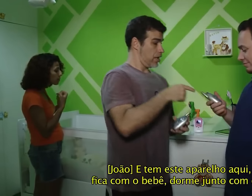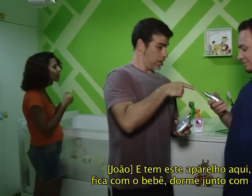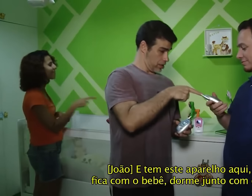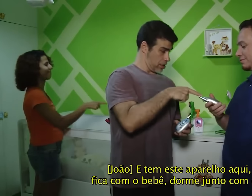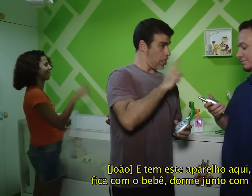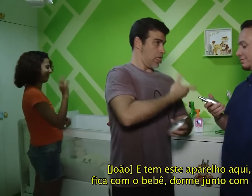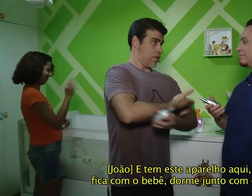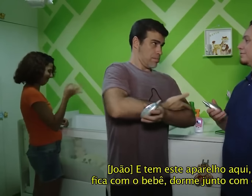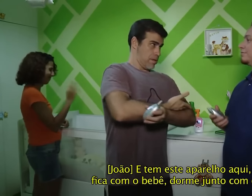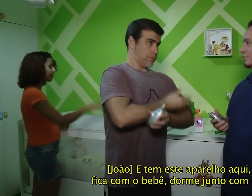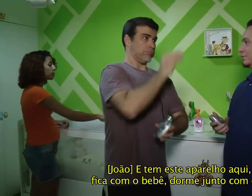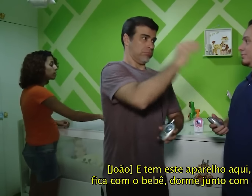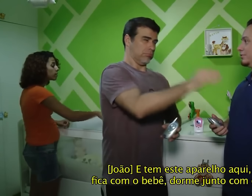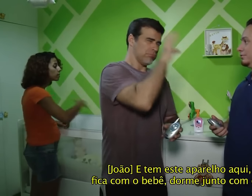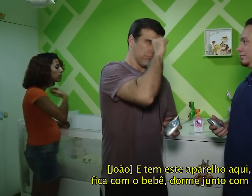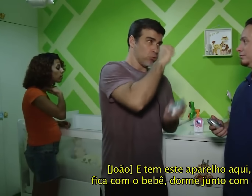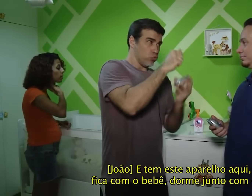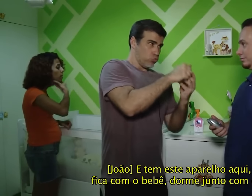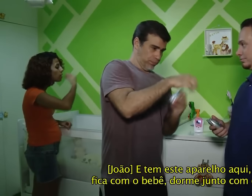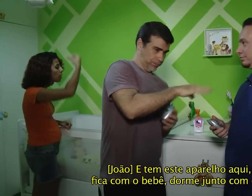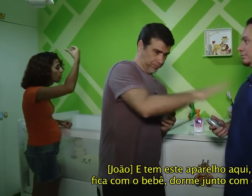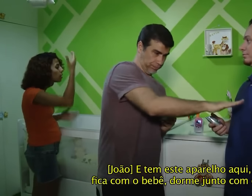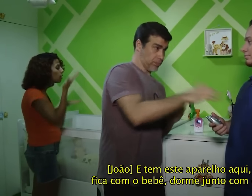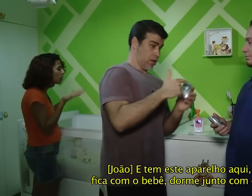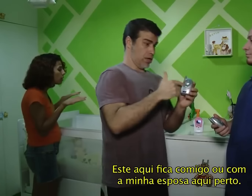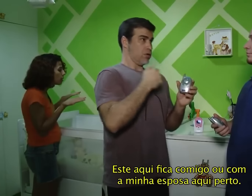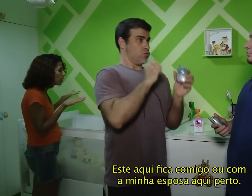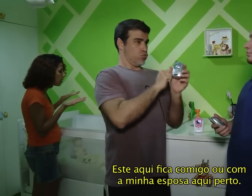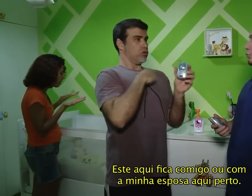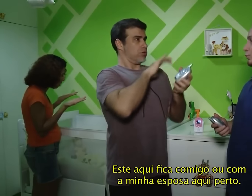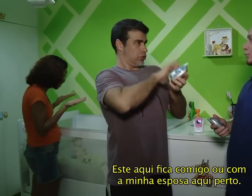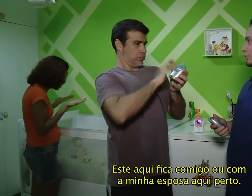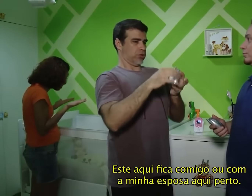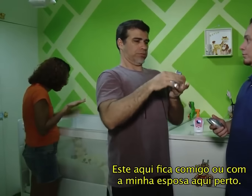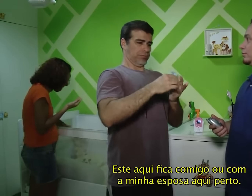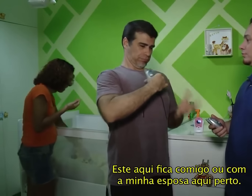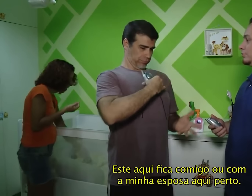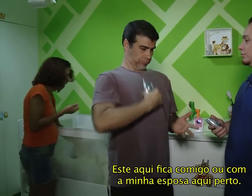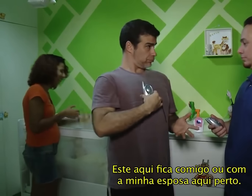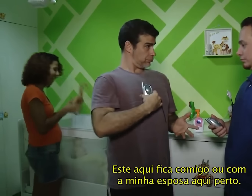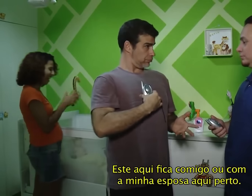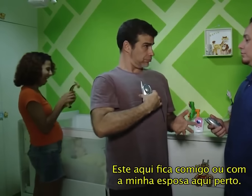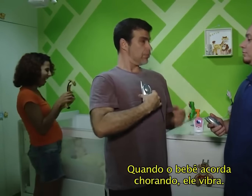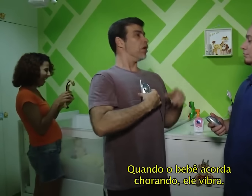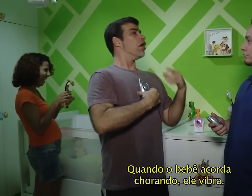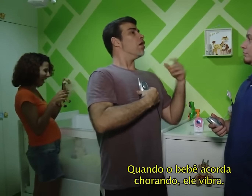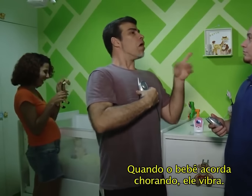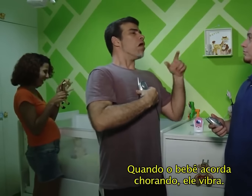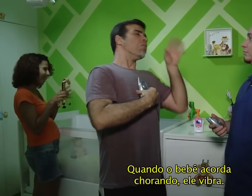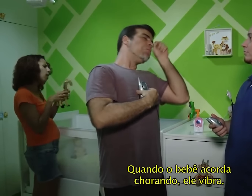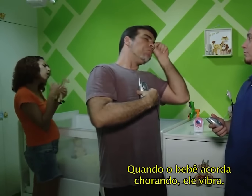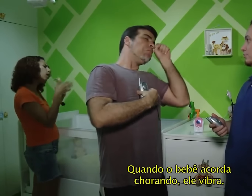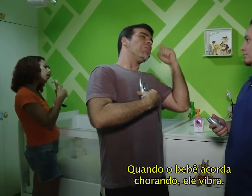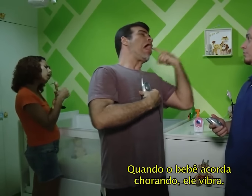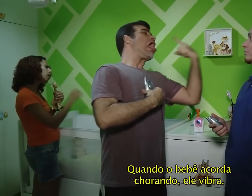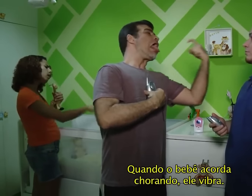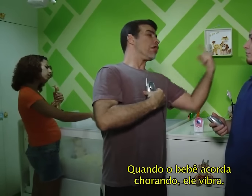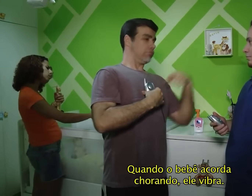E tem este aparelho aqui. Fica com o bebê, dorme junto com ele. Este aqui fica comigo ou com minha esposa aqui perto. Quando o bebê acorda